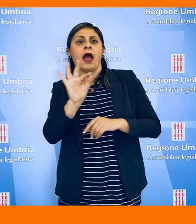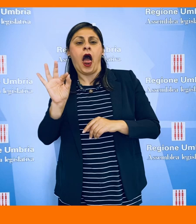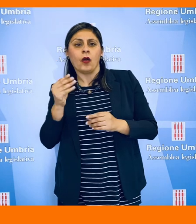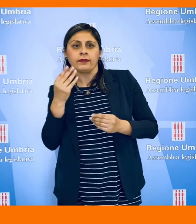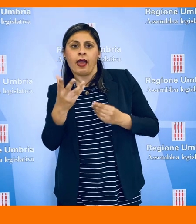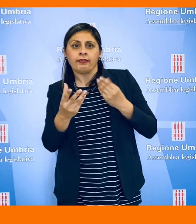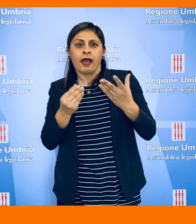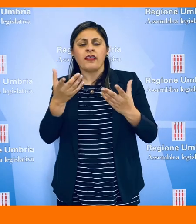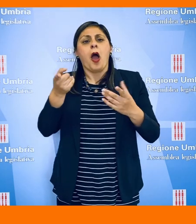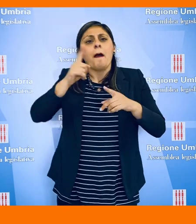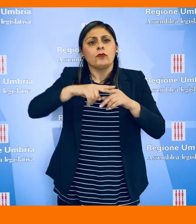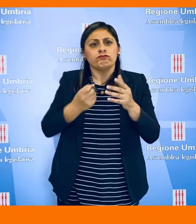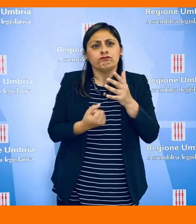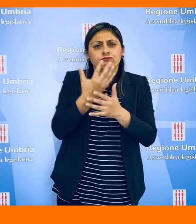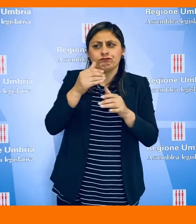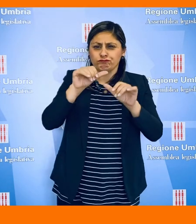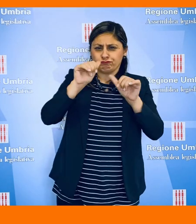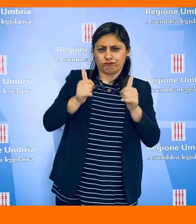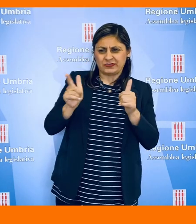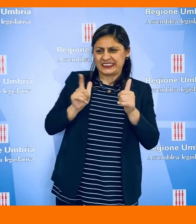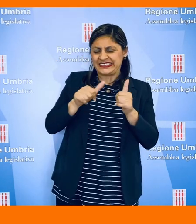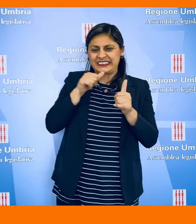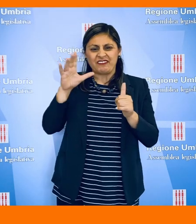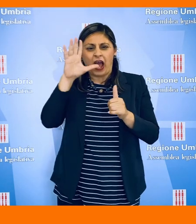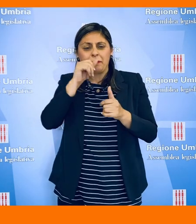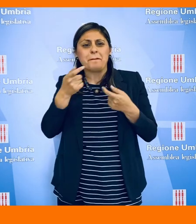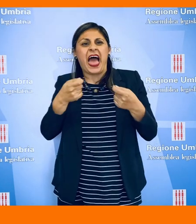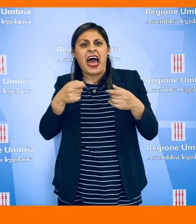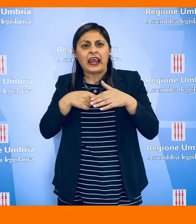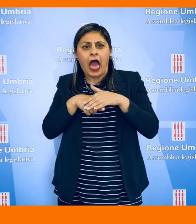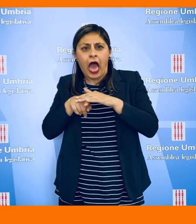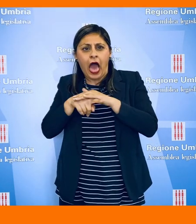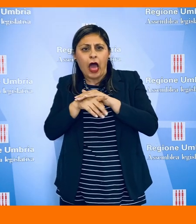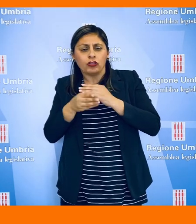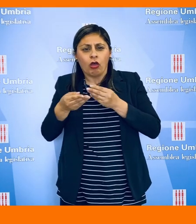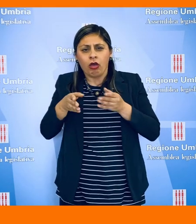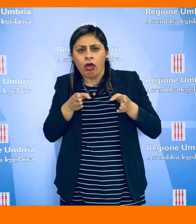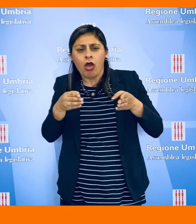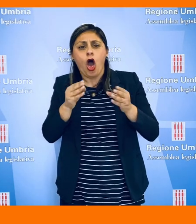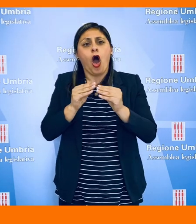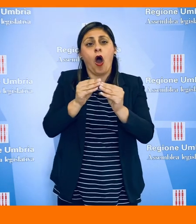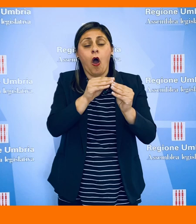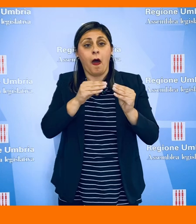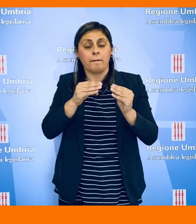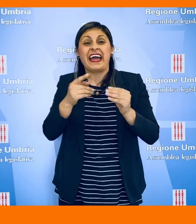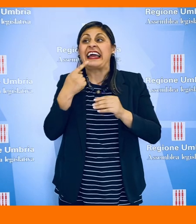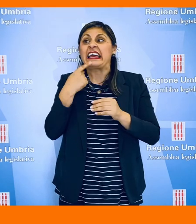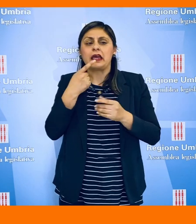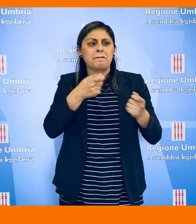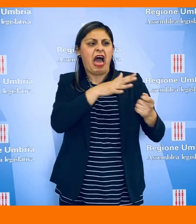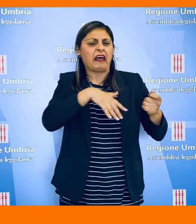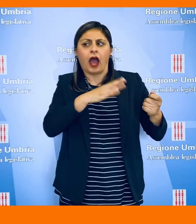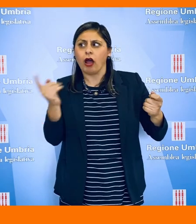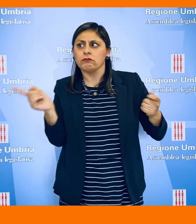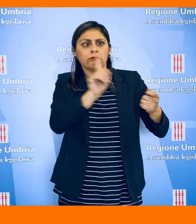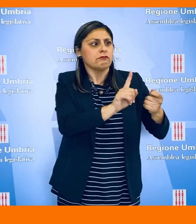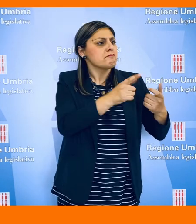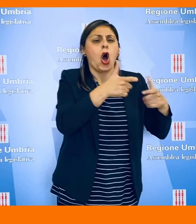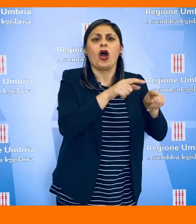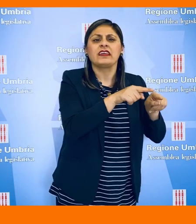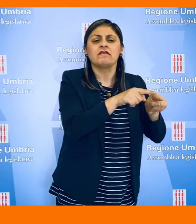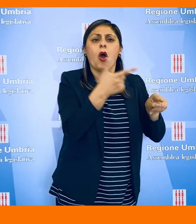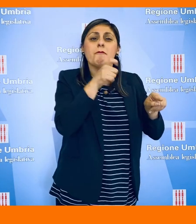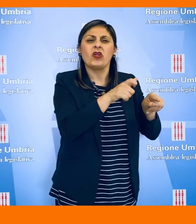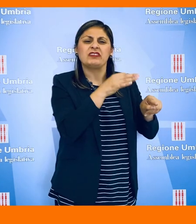ci consenta di capire l'andamento del mercato. Chi entra nei nostri mercati, perché ci entra e se entra per fare